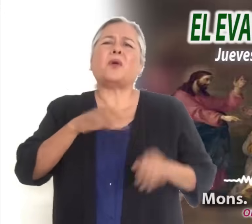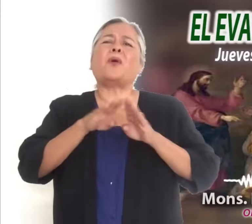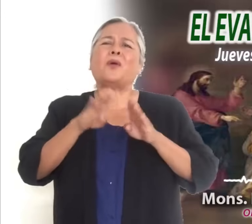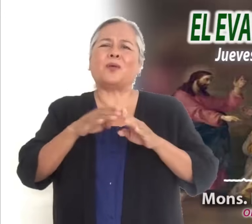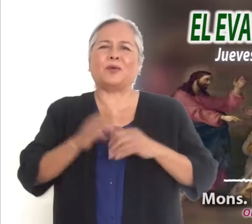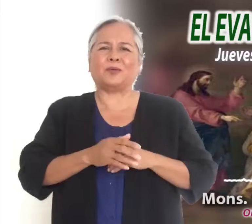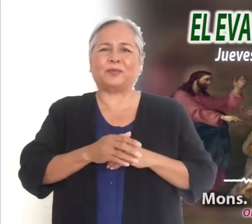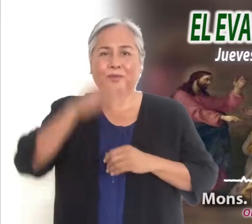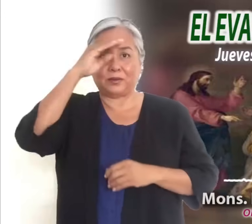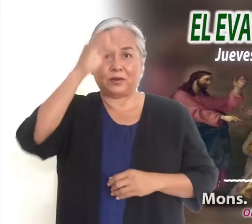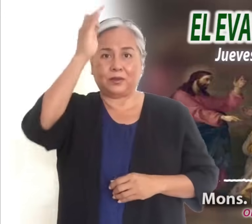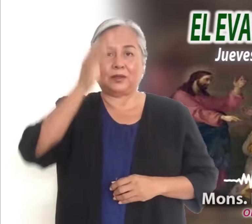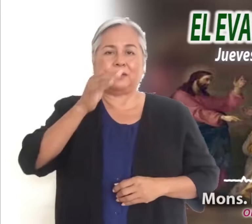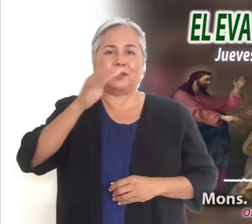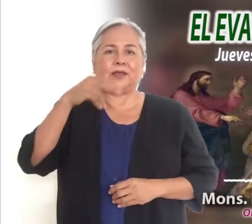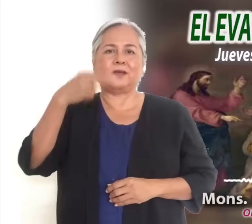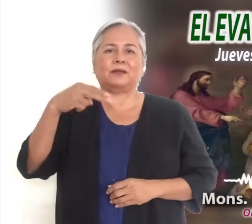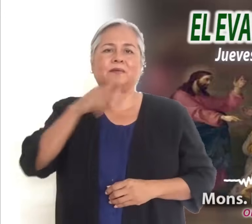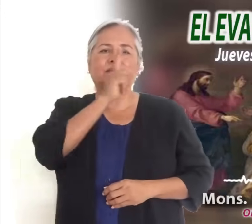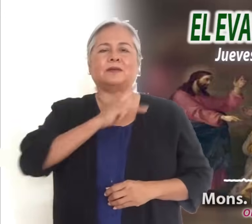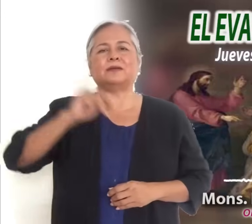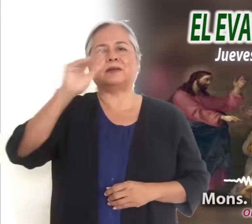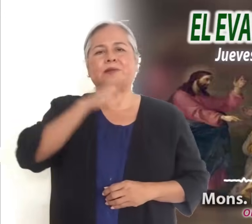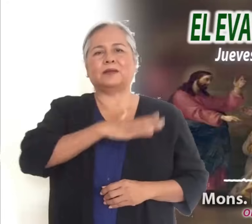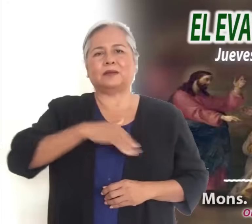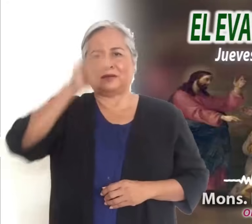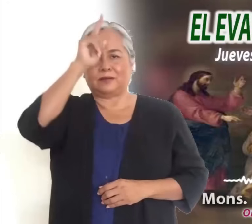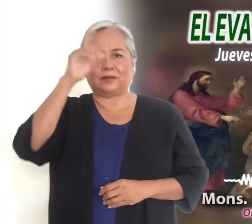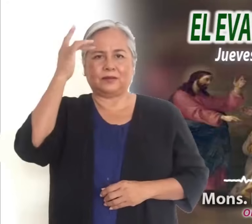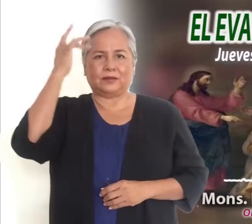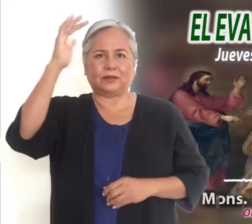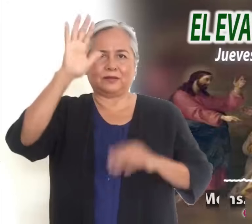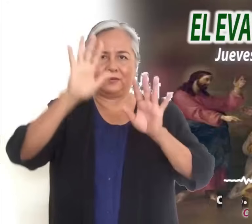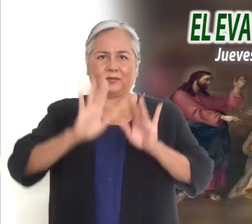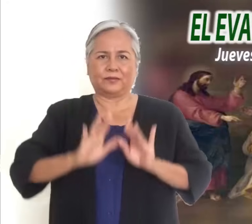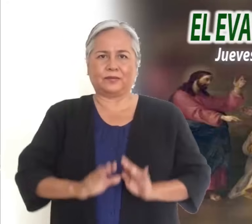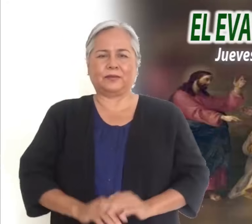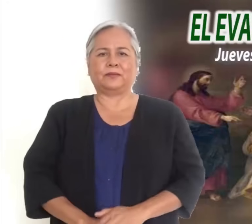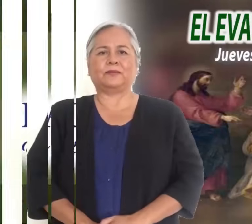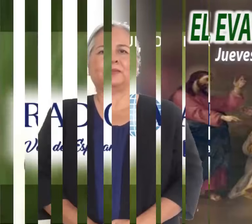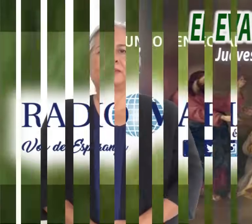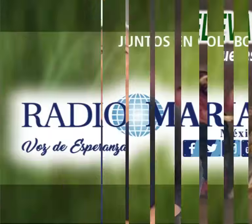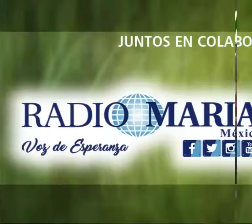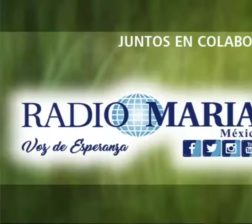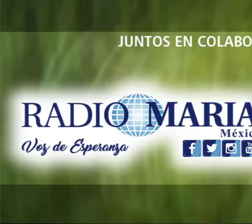El Señor te bendiga en nombre del Padre, y del Hijo, y del Espíritu Santo.